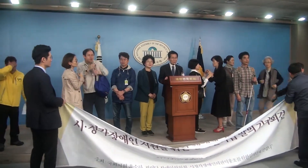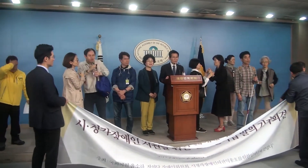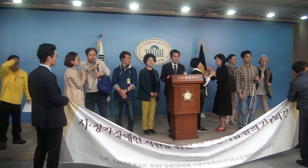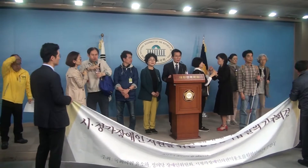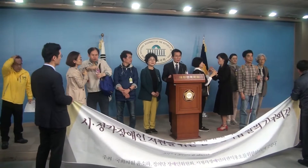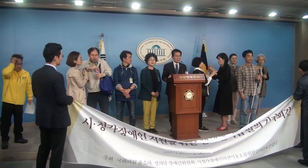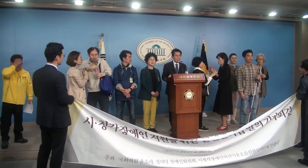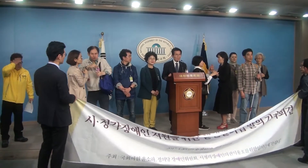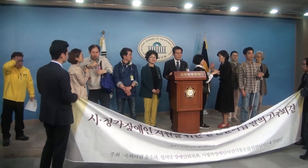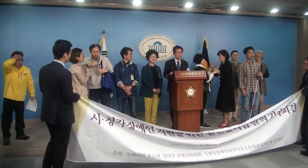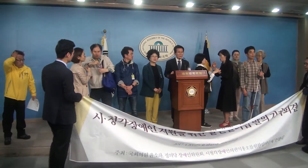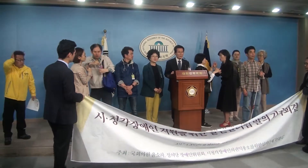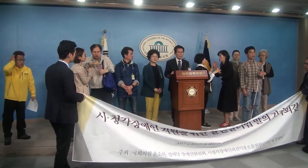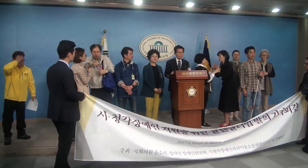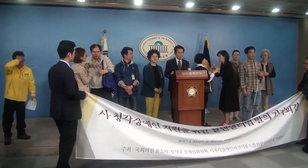이분들께서는